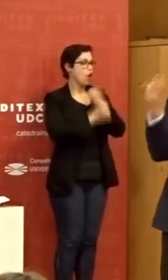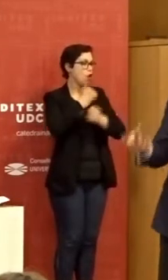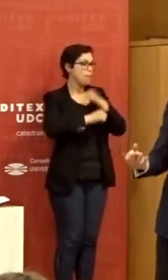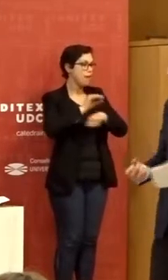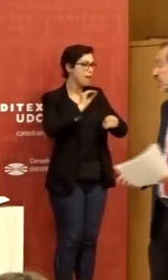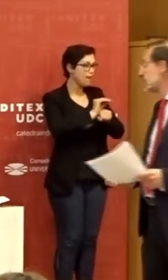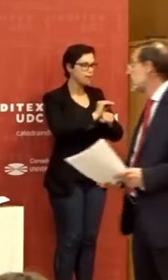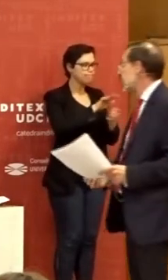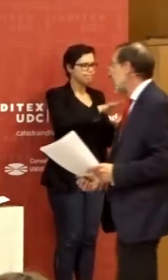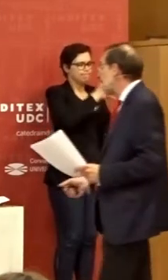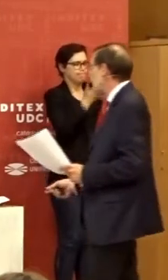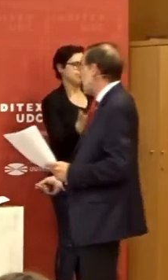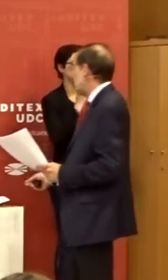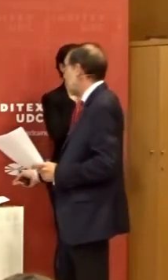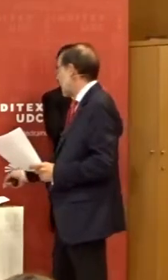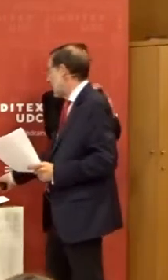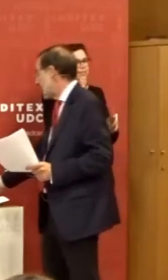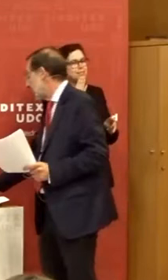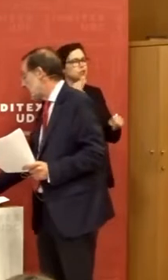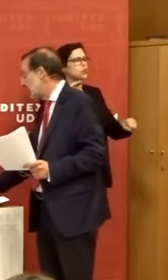en subvenciones que